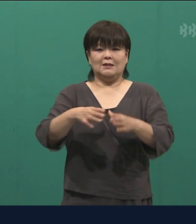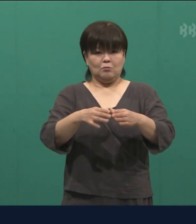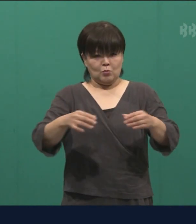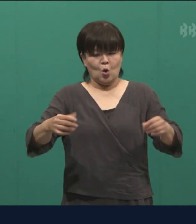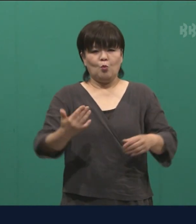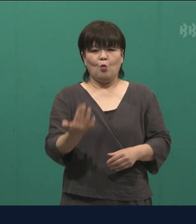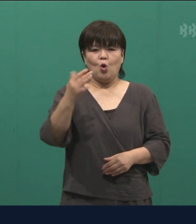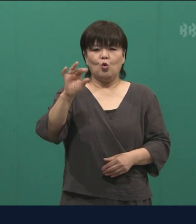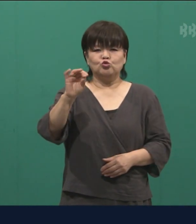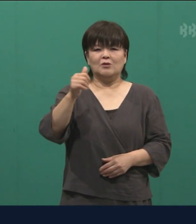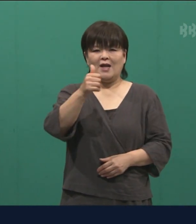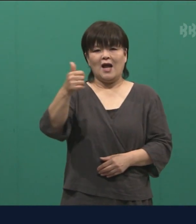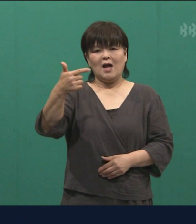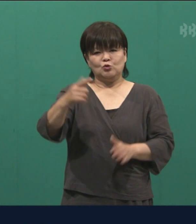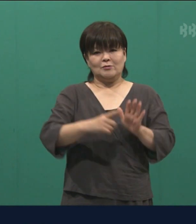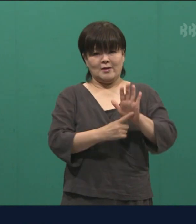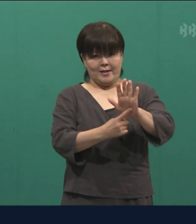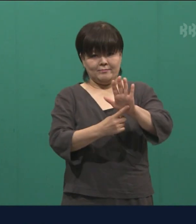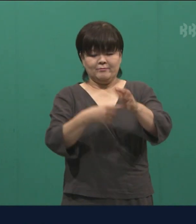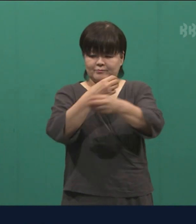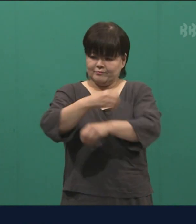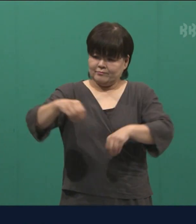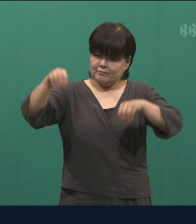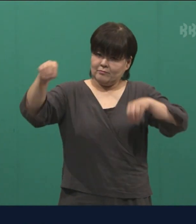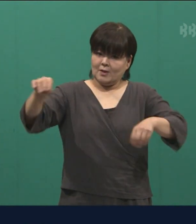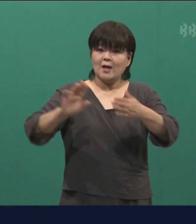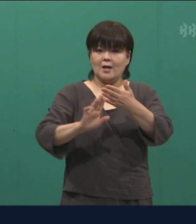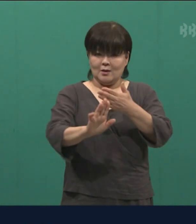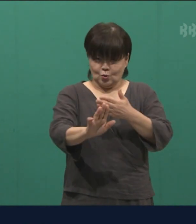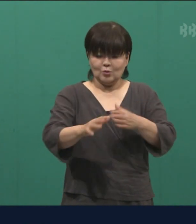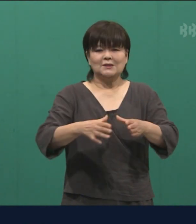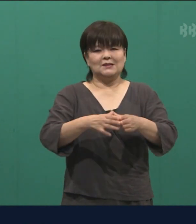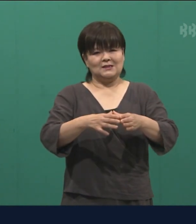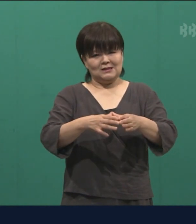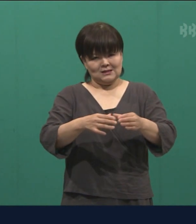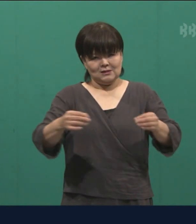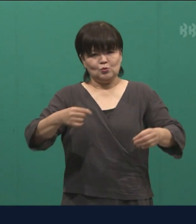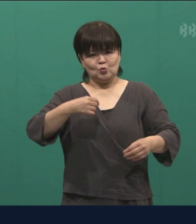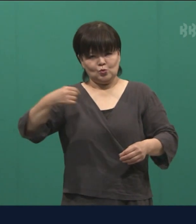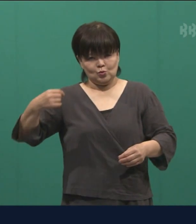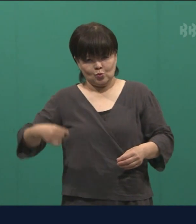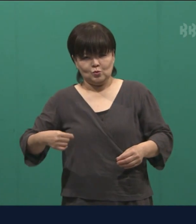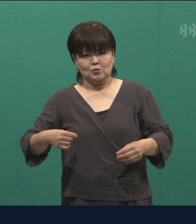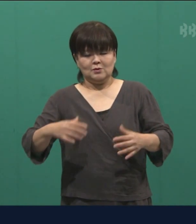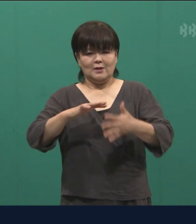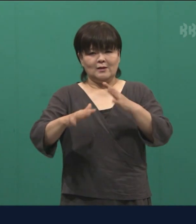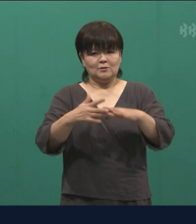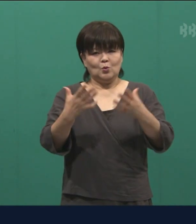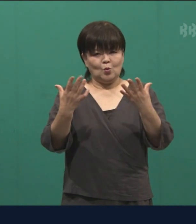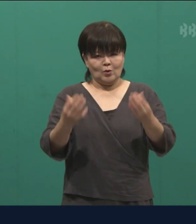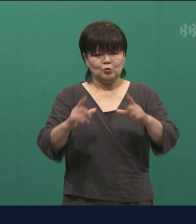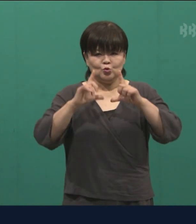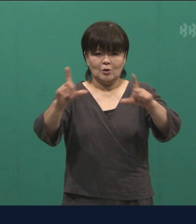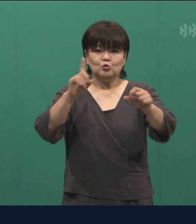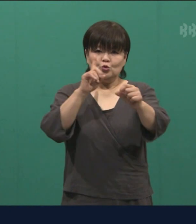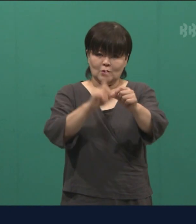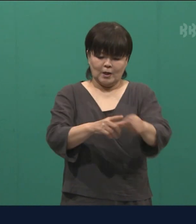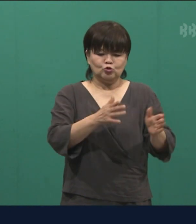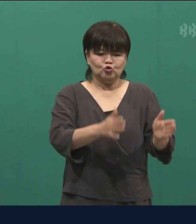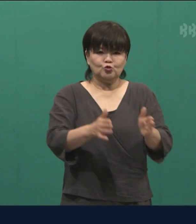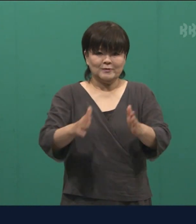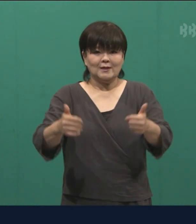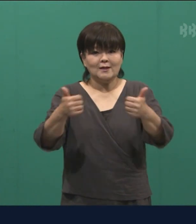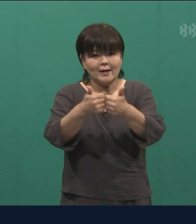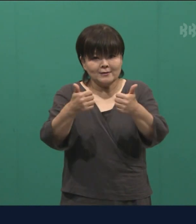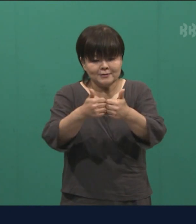市港は日本がポツダム宣言を受け入れた後、日中戦争に終わりを告げるため、